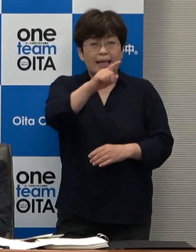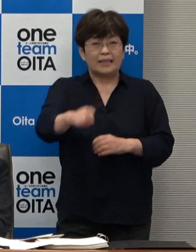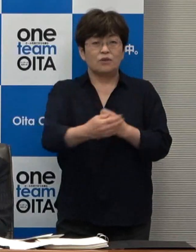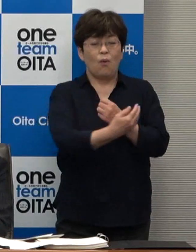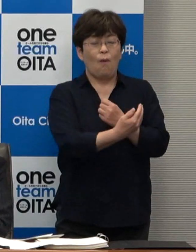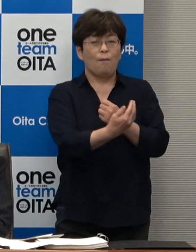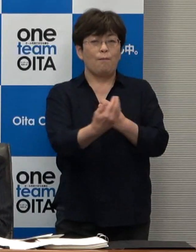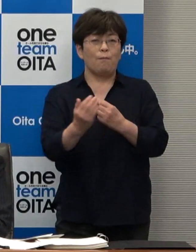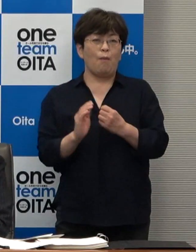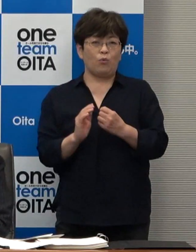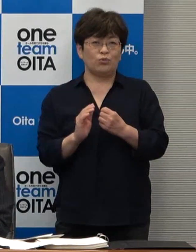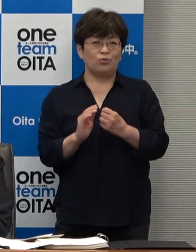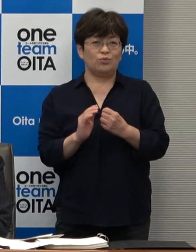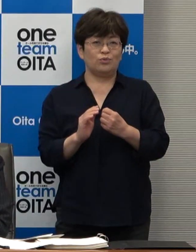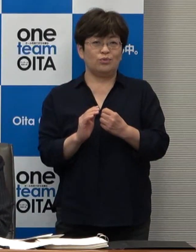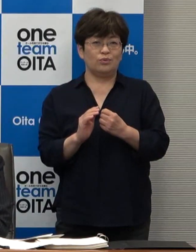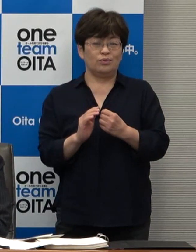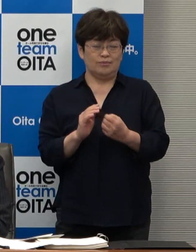からです。